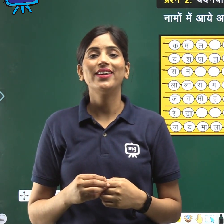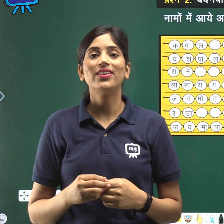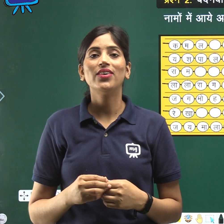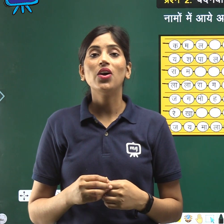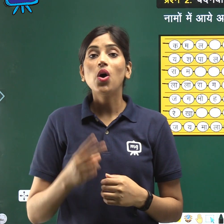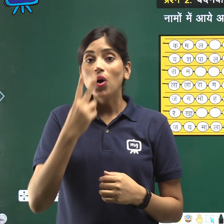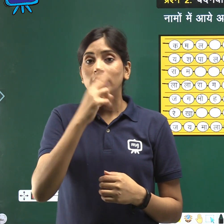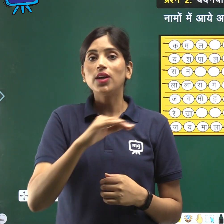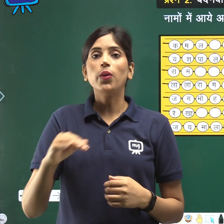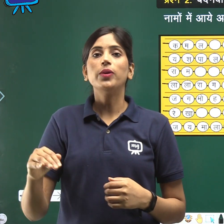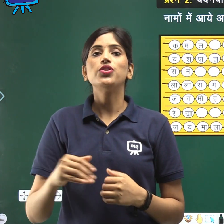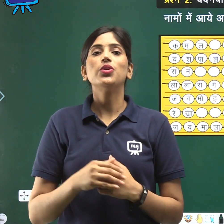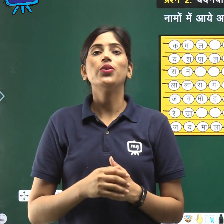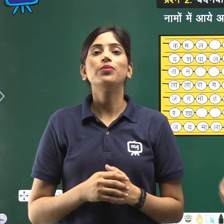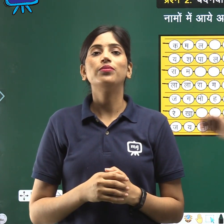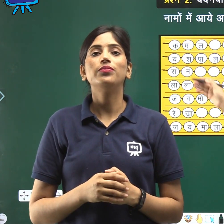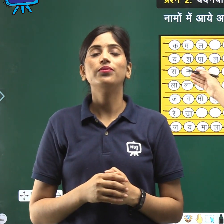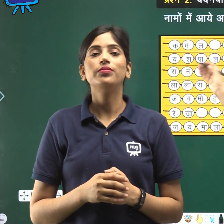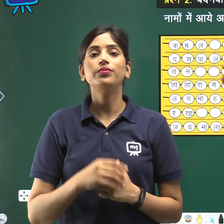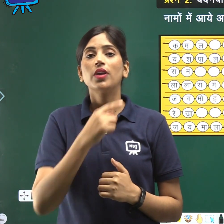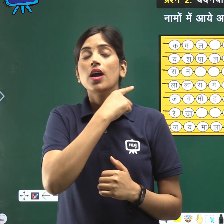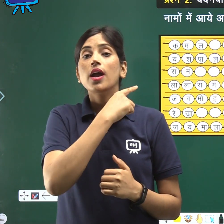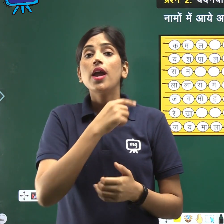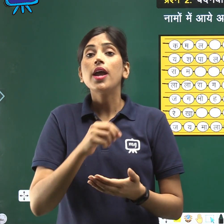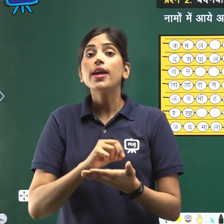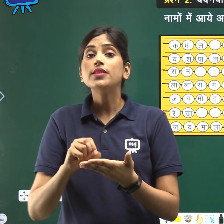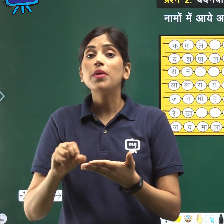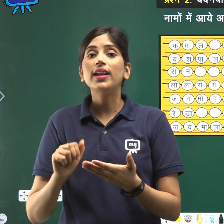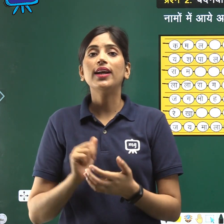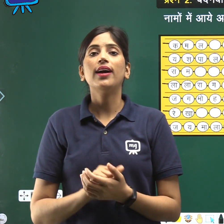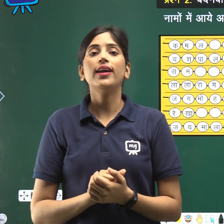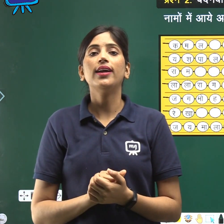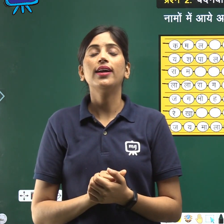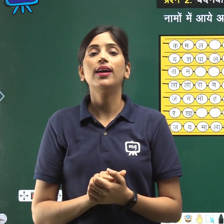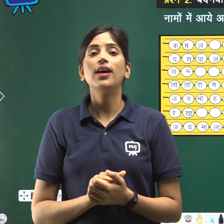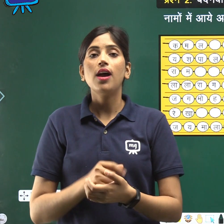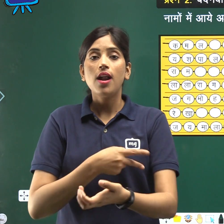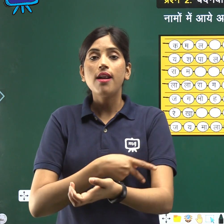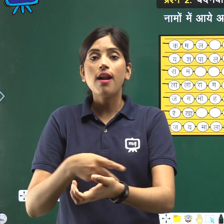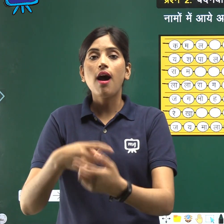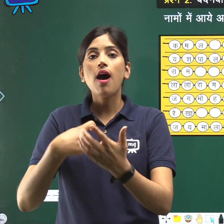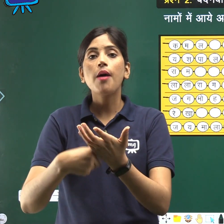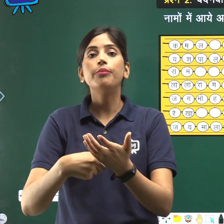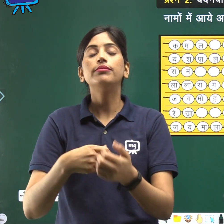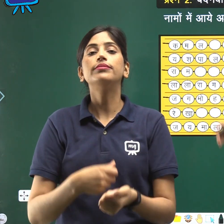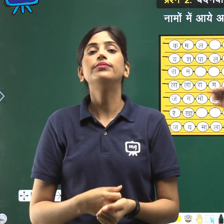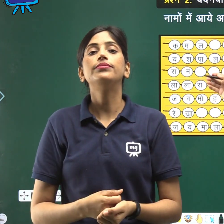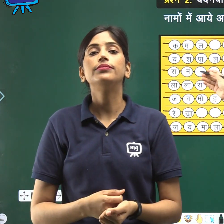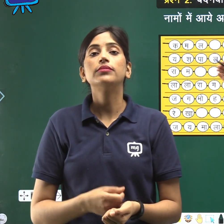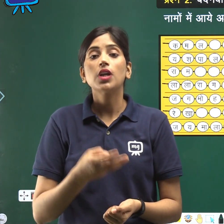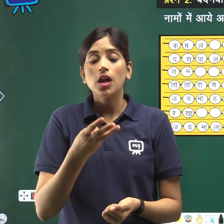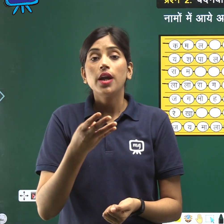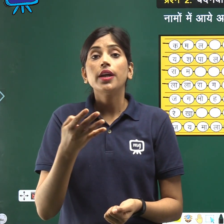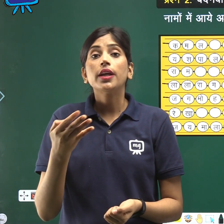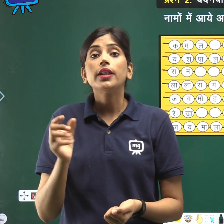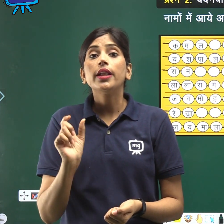देखो बच्चों, इसमें लिखा है राम। कितने अक्षर